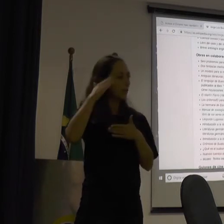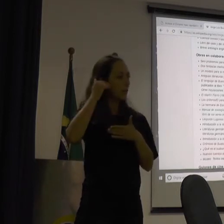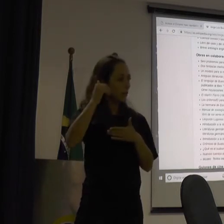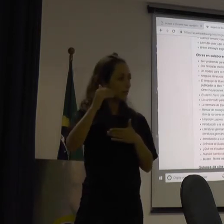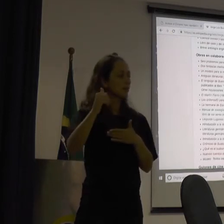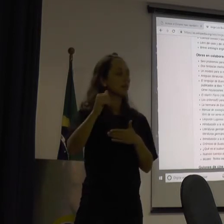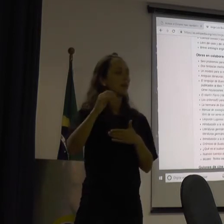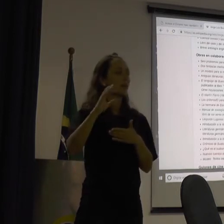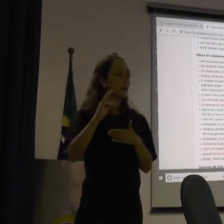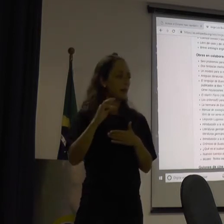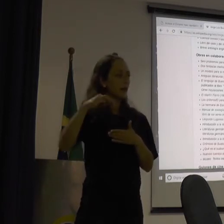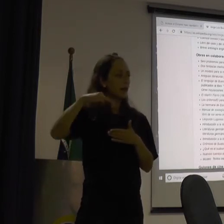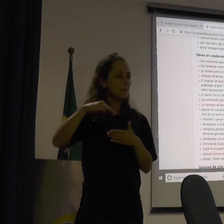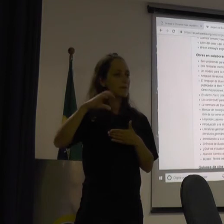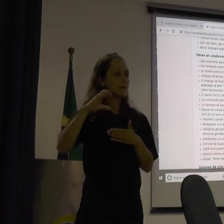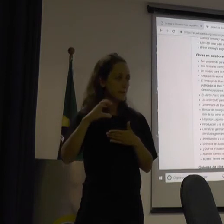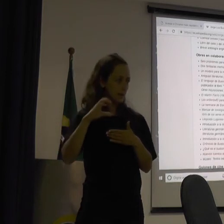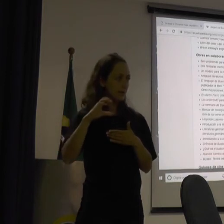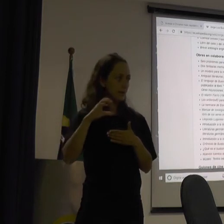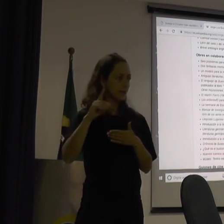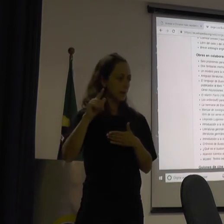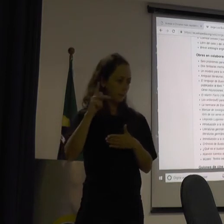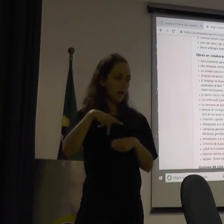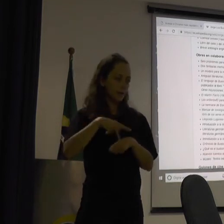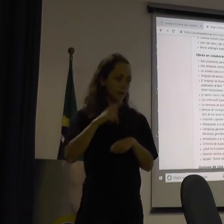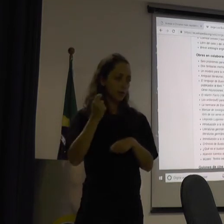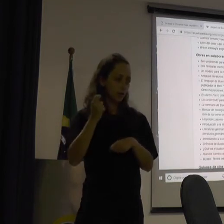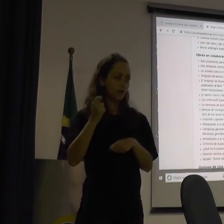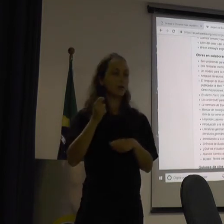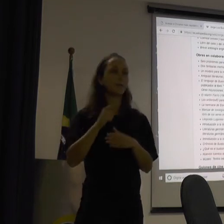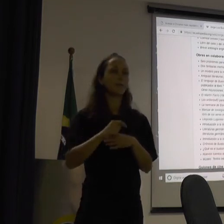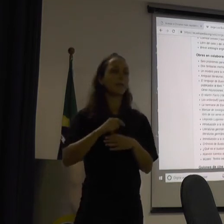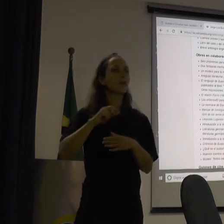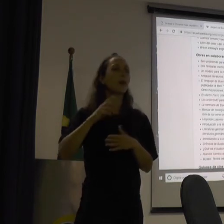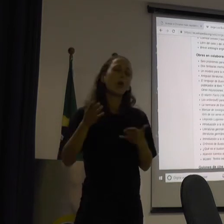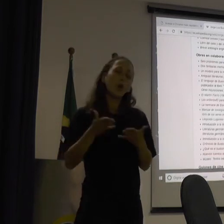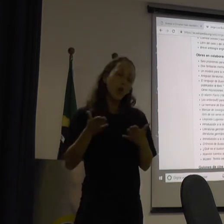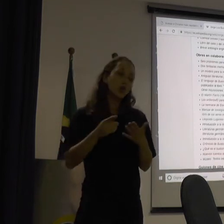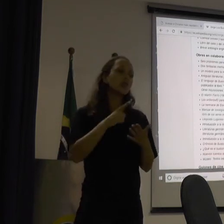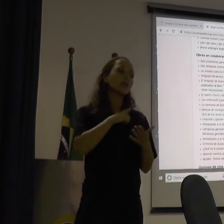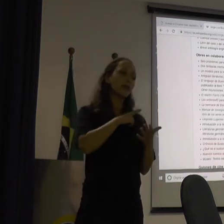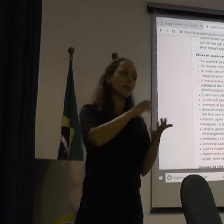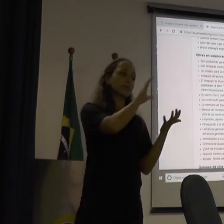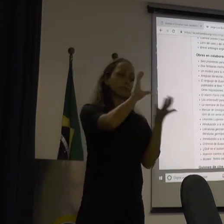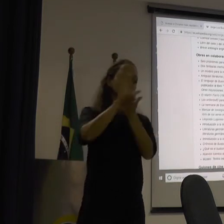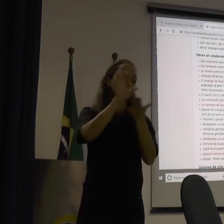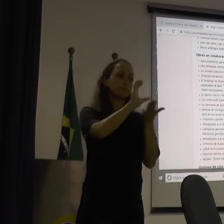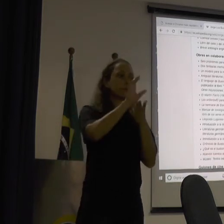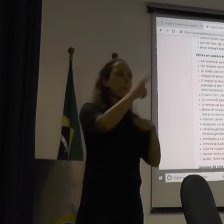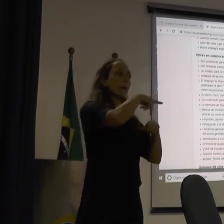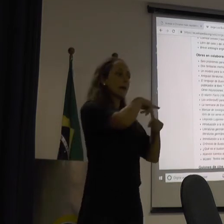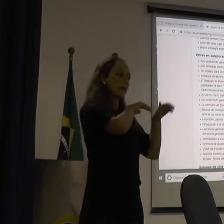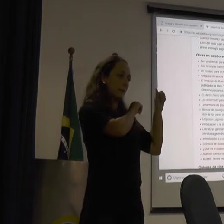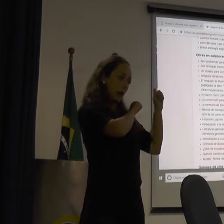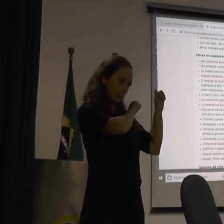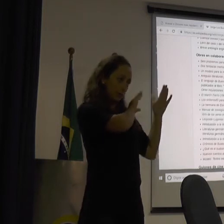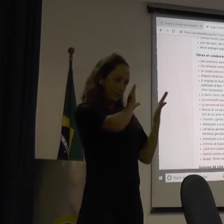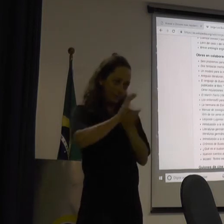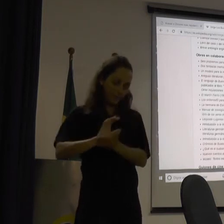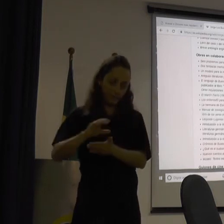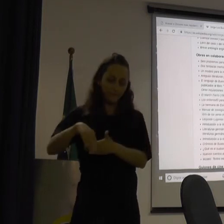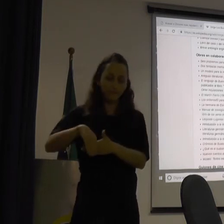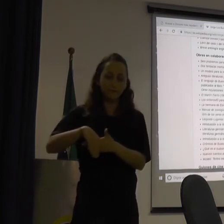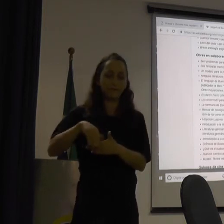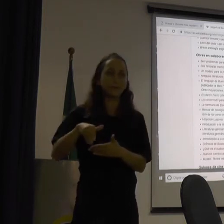Que agora é argentina só no nome, o capital é espanhol. Ele falou assim: tira aqui, eu não sei o